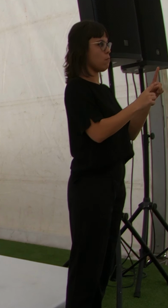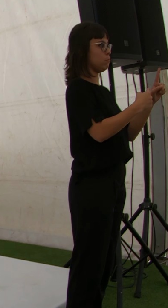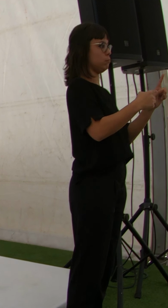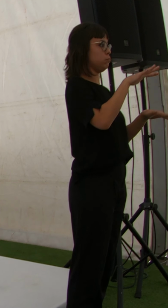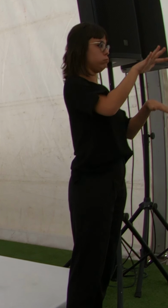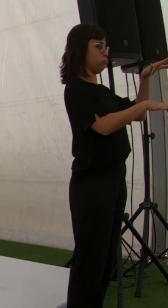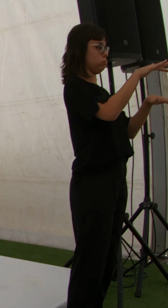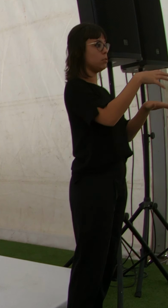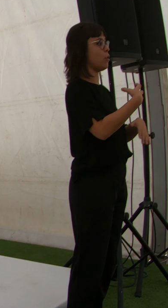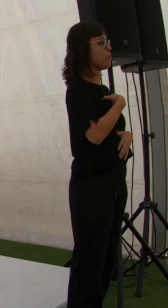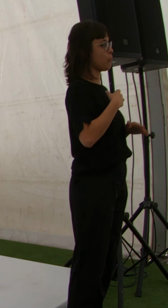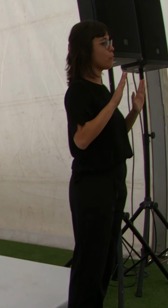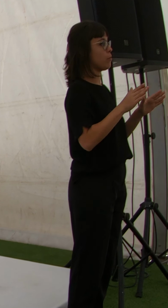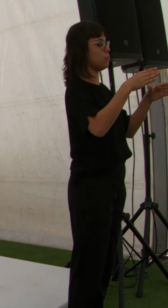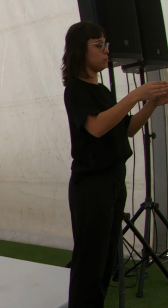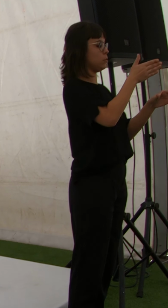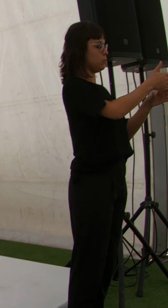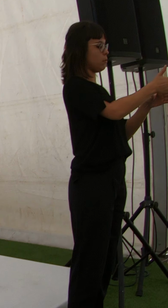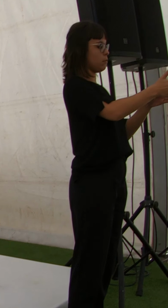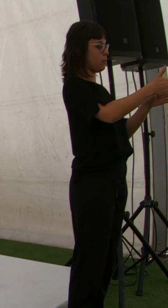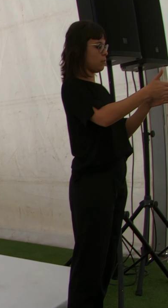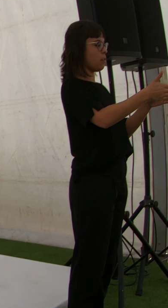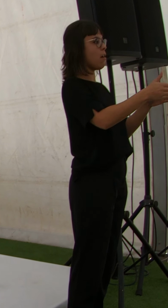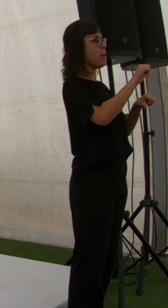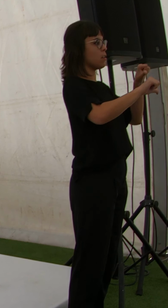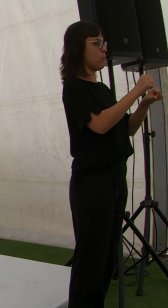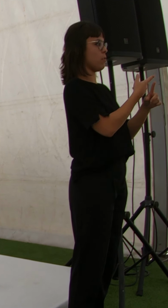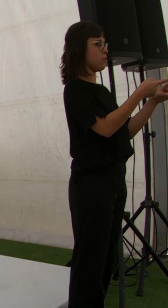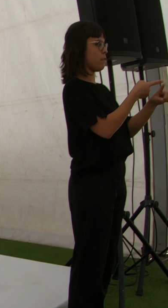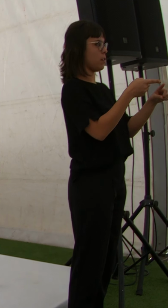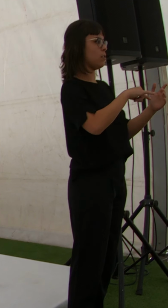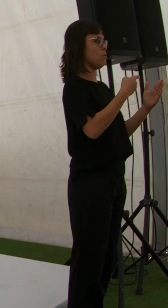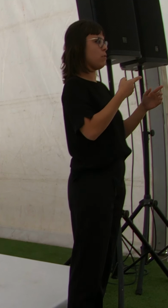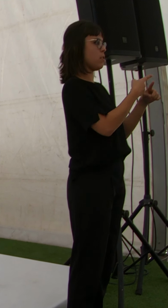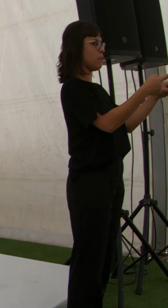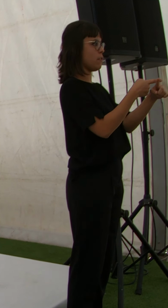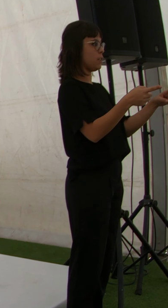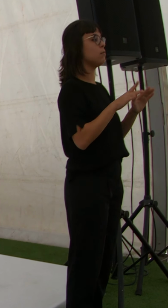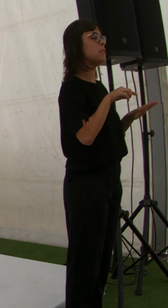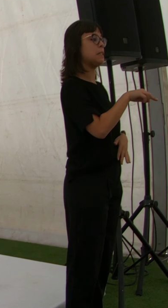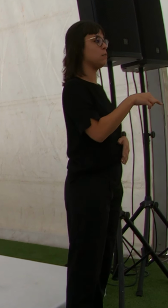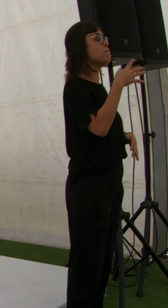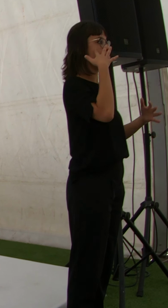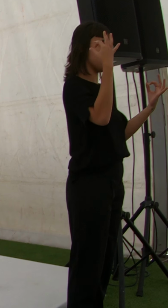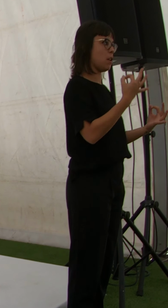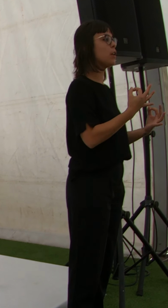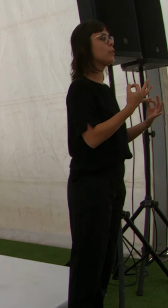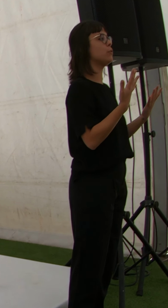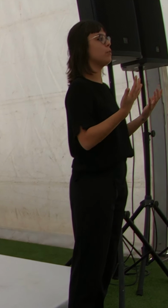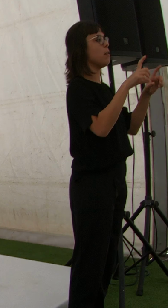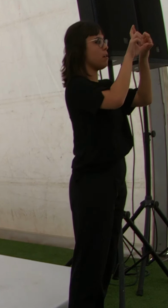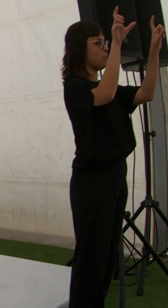se pueden hacer, como ponerlas en serie y tener distintas químicas. Como es un asunto arriesgado, los fabricantes van a necesitar más tiempo para